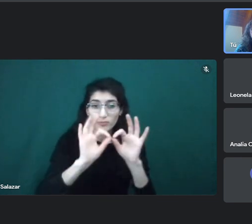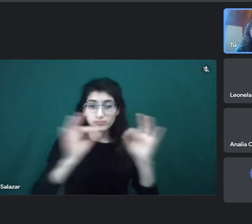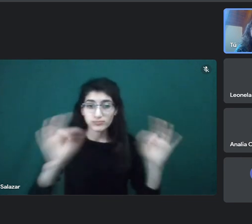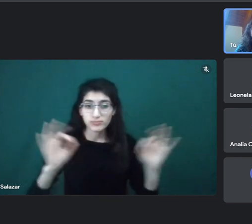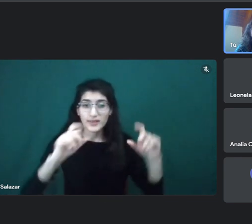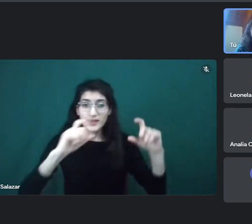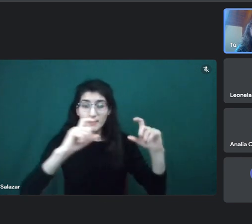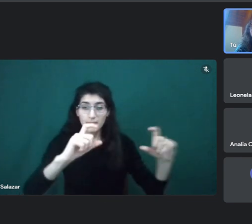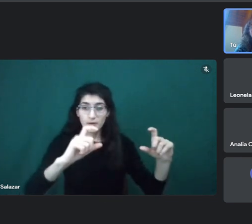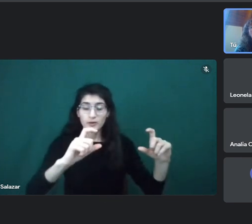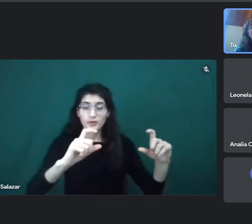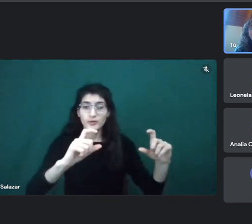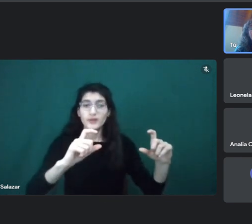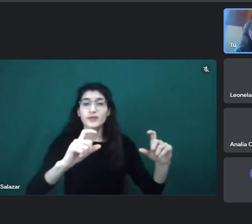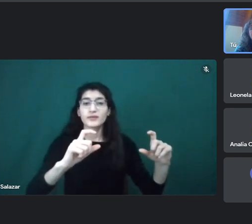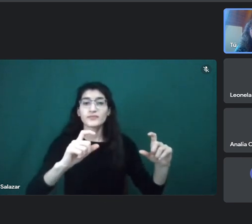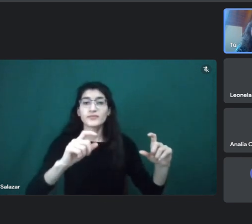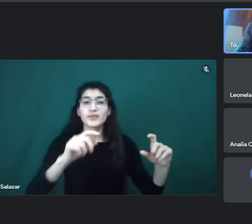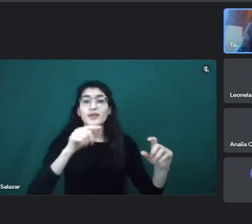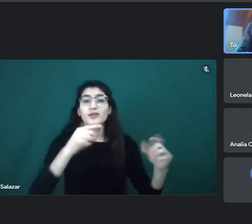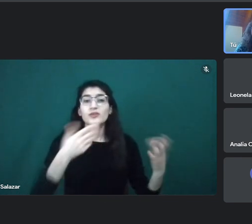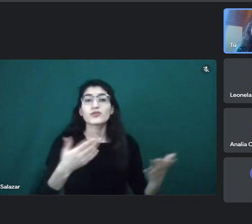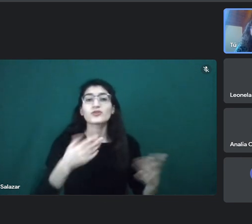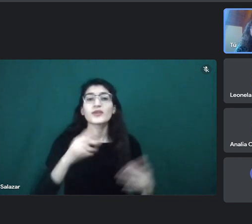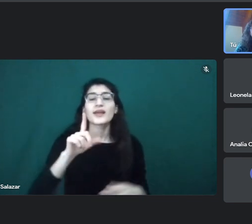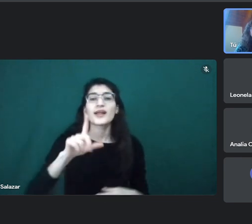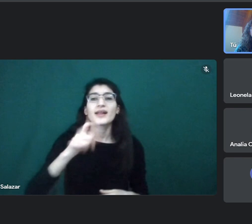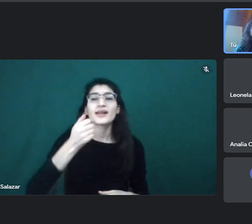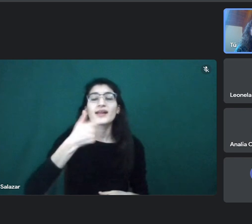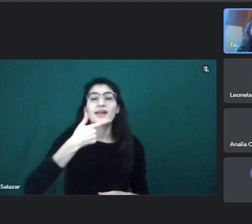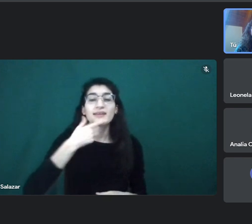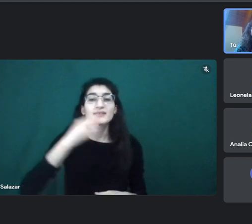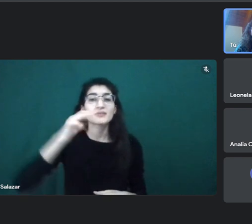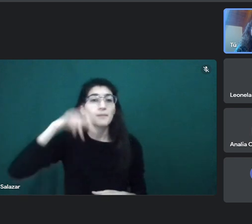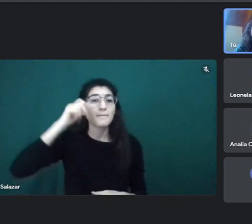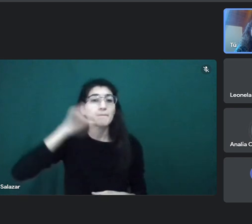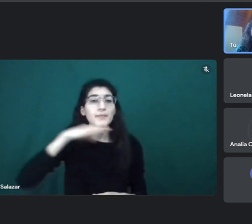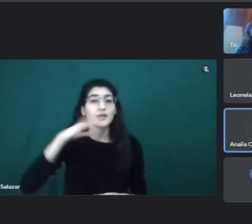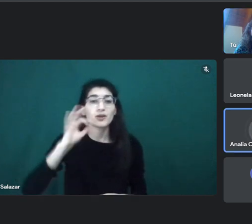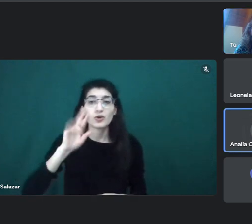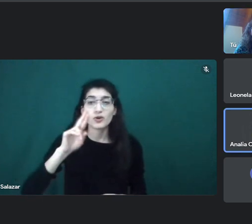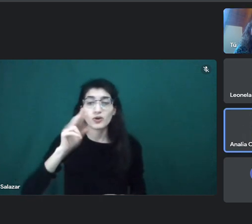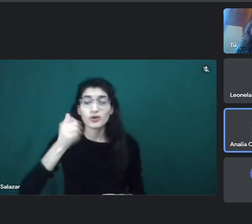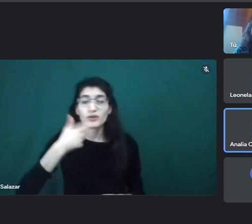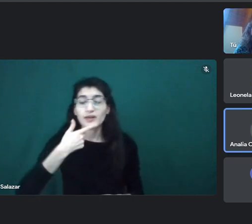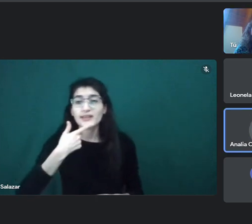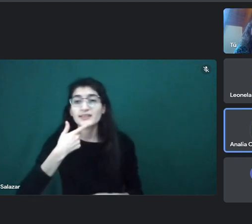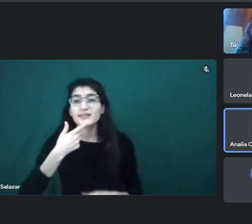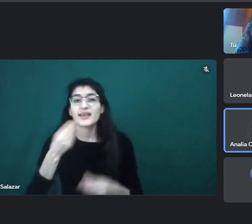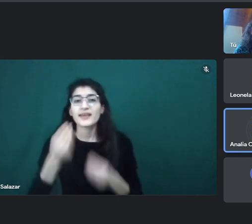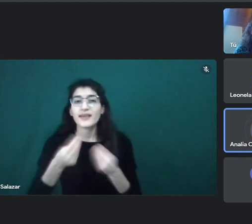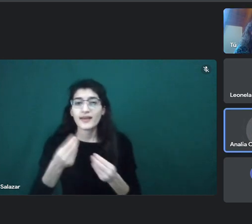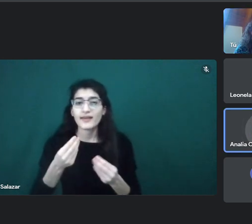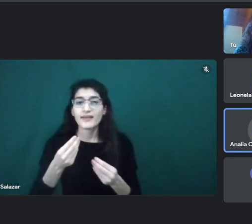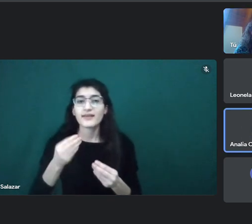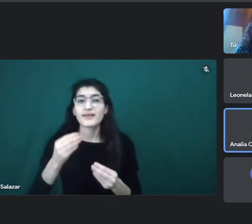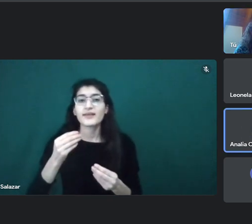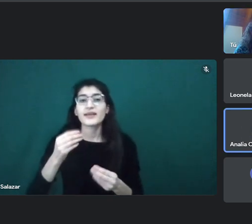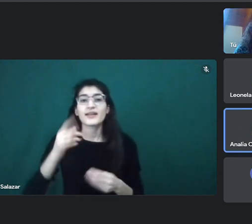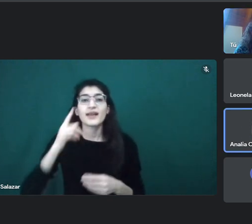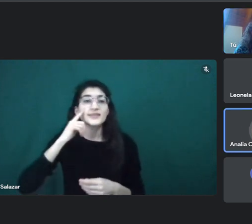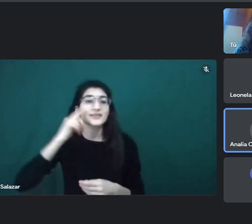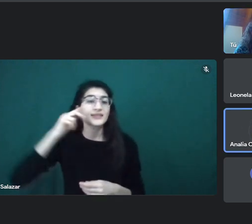qué? O mejorar, ¿qué? La infraestructura fuera de la red. Y ese sería el sustantivo